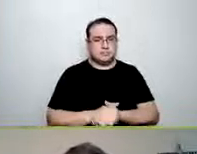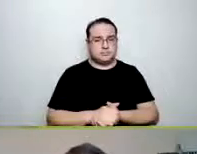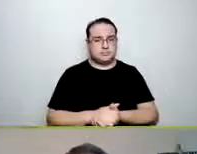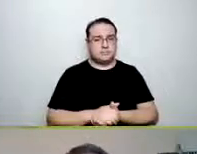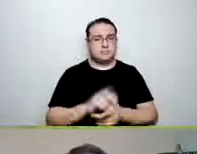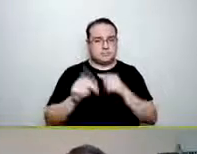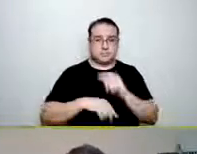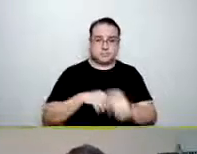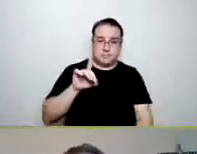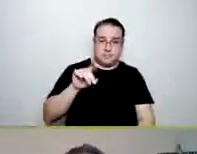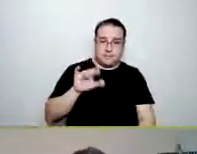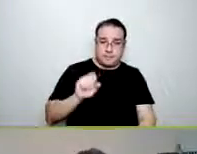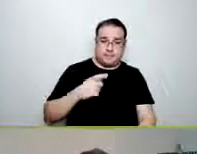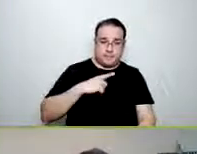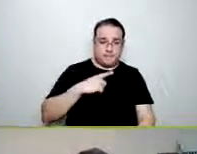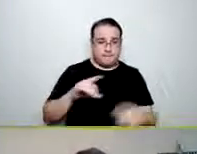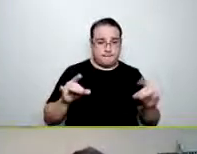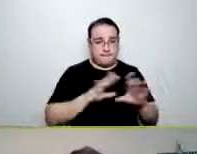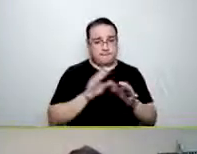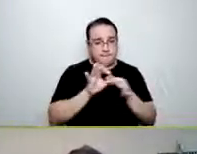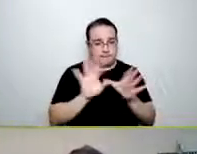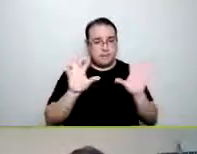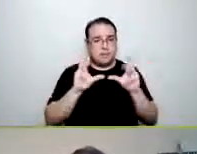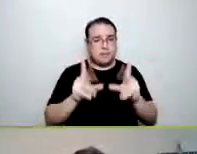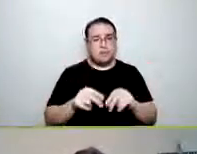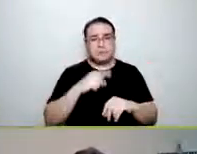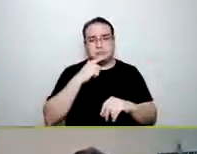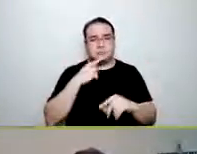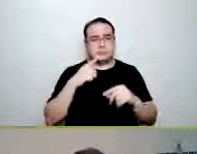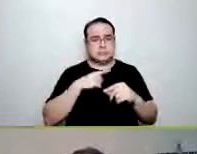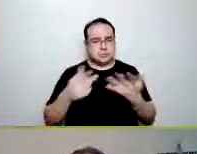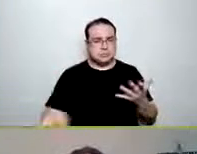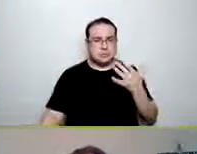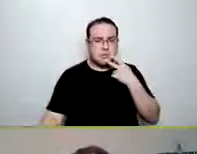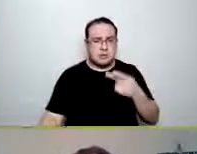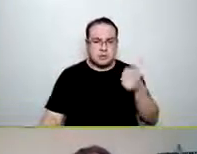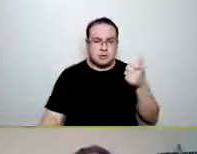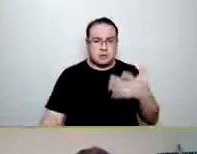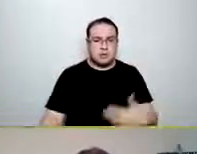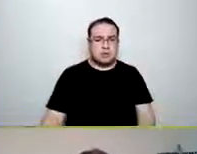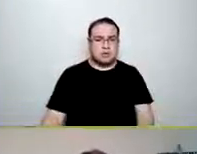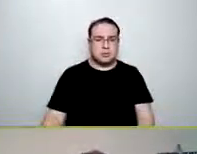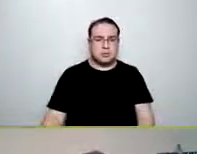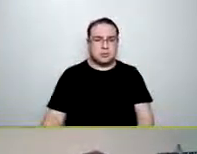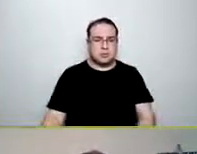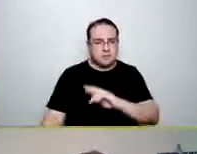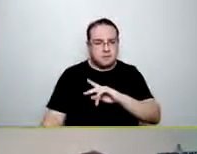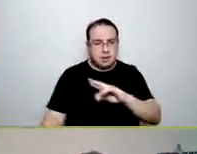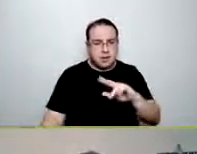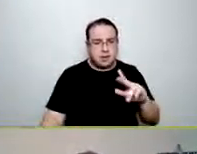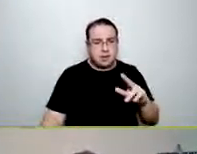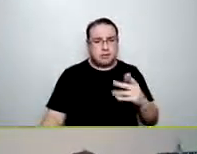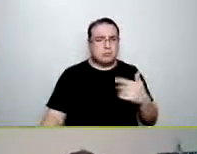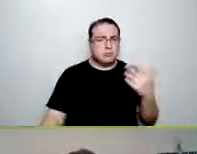Porque os dados, não todos os dados estão simplesmente abertos, né? A gente não quer ter um jardim zoológico de dados linguísticos, né? De